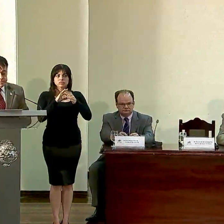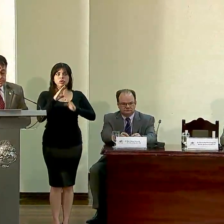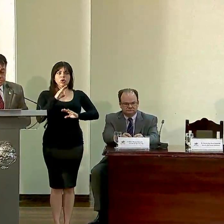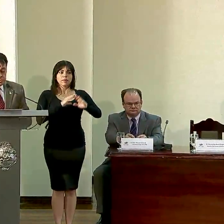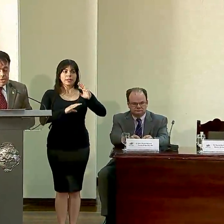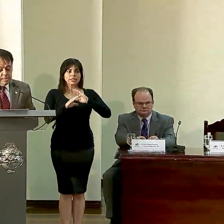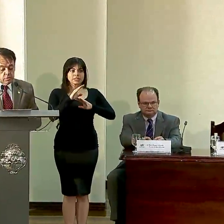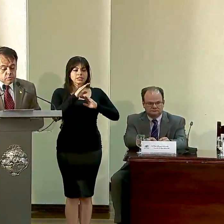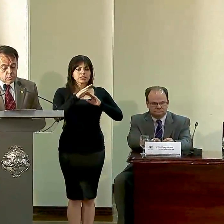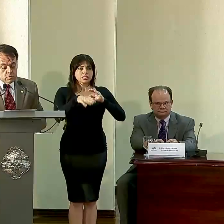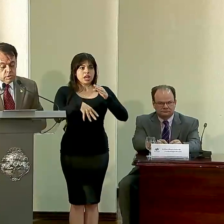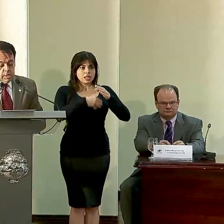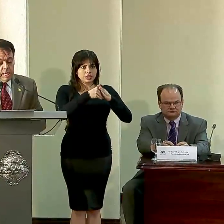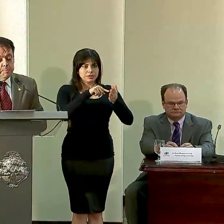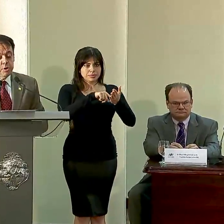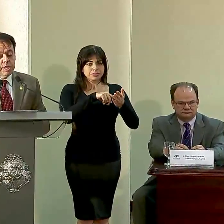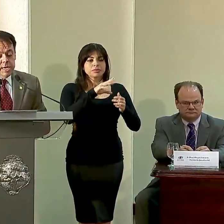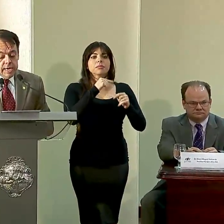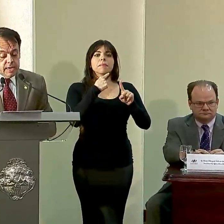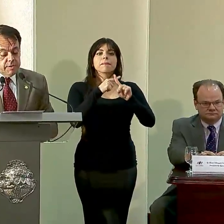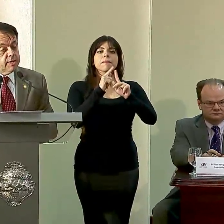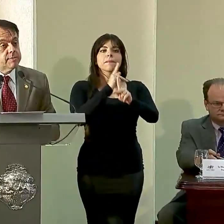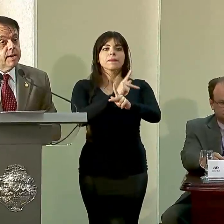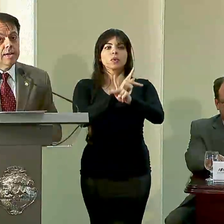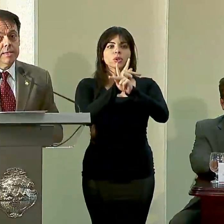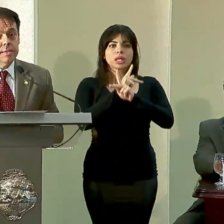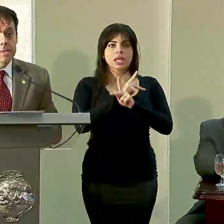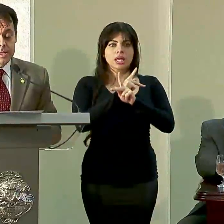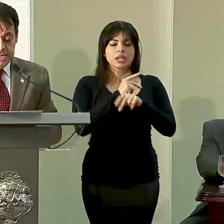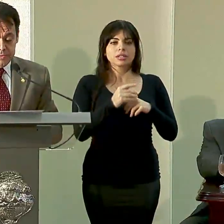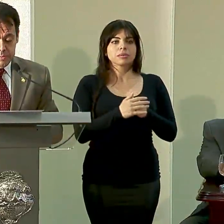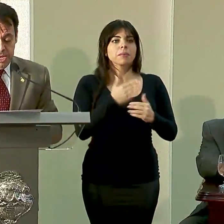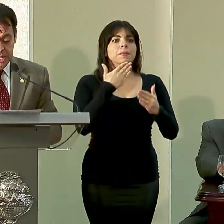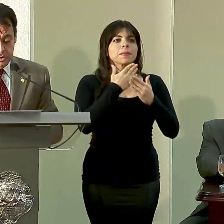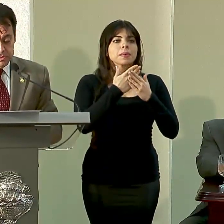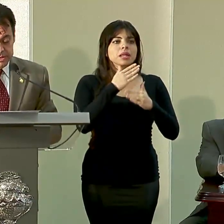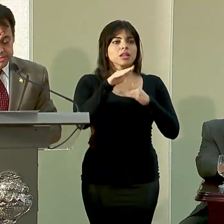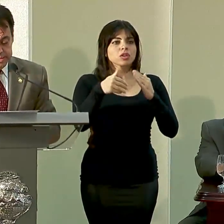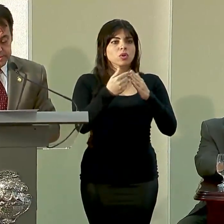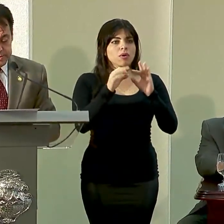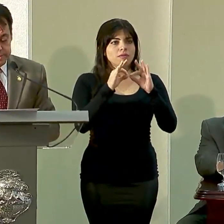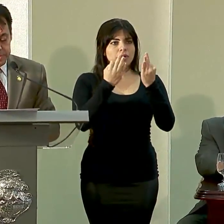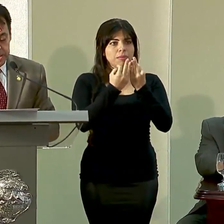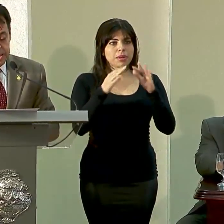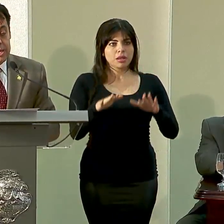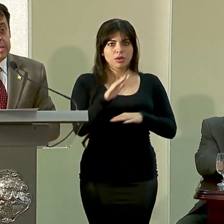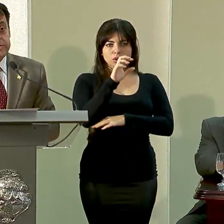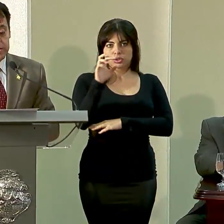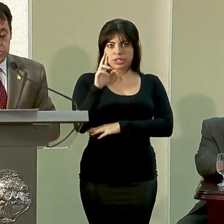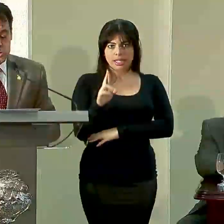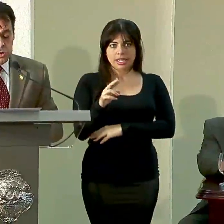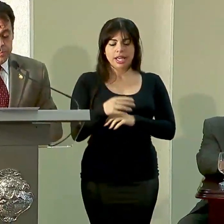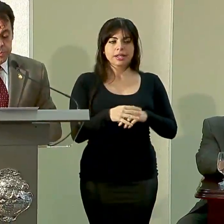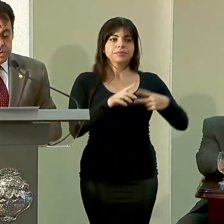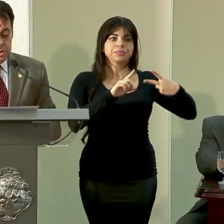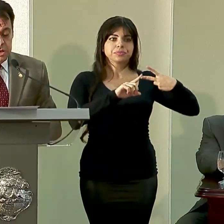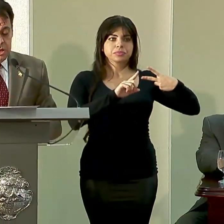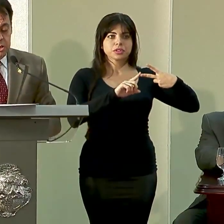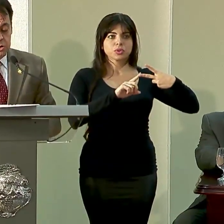comerciales suscritos y proteger el bienestar de la familia costarricense.